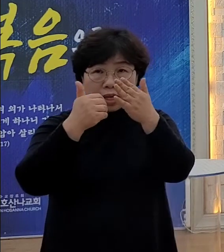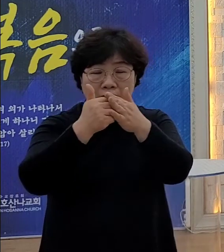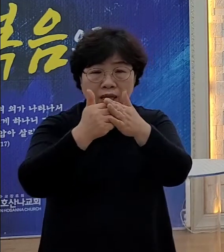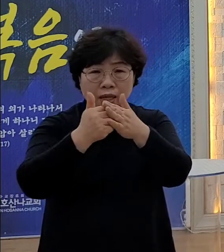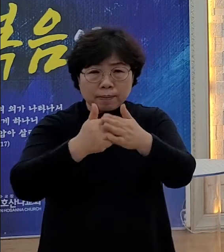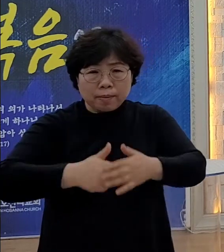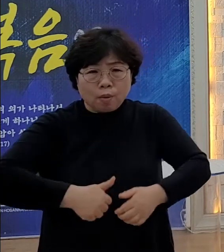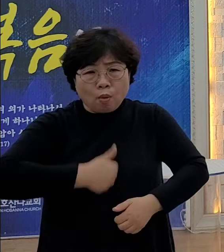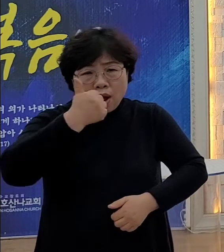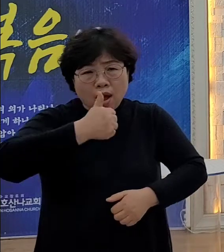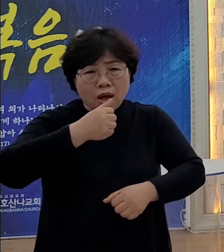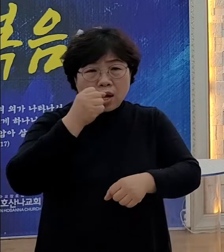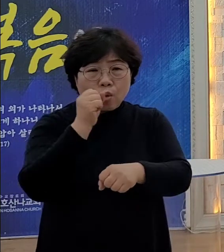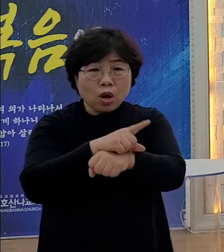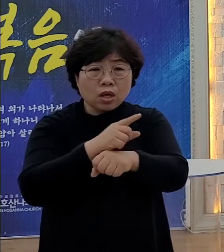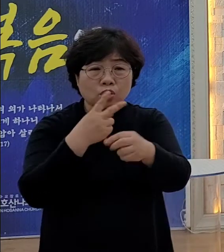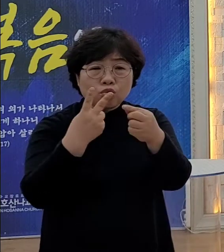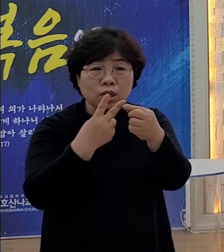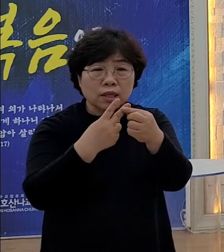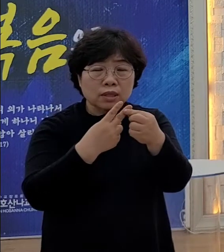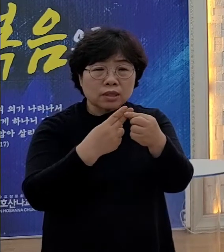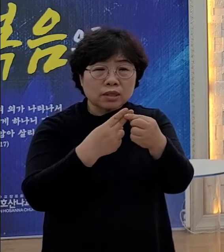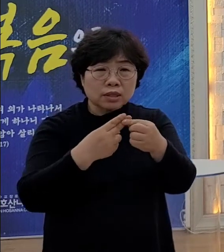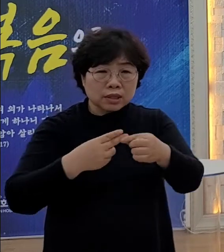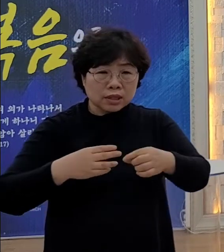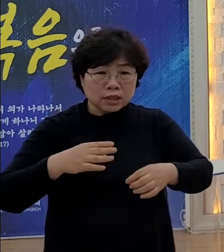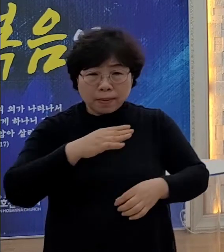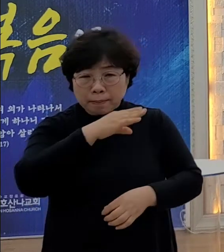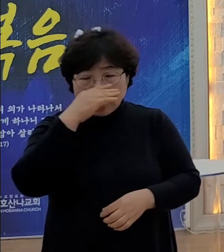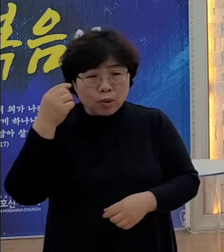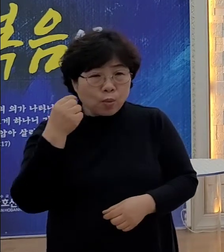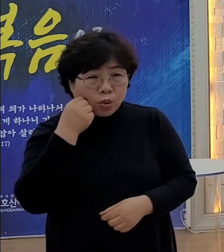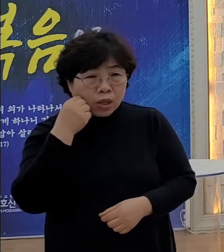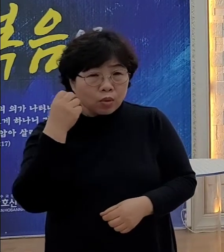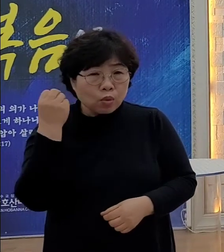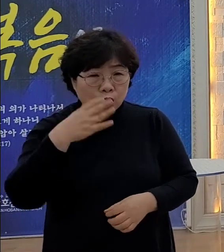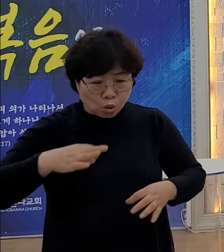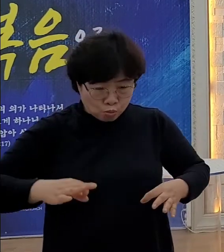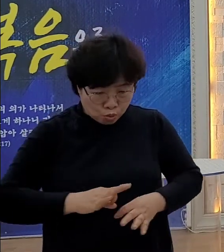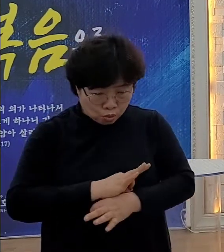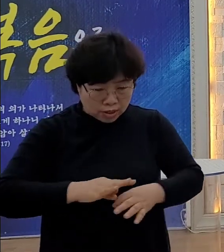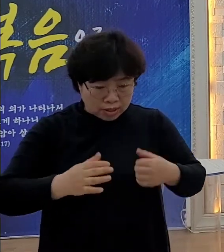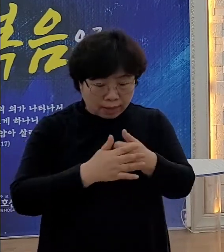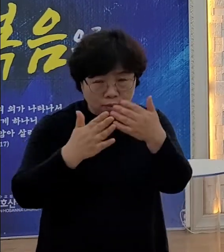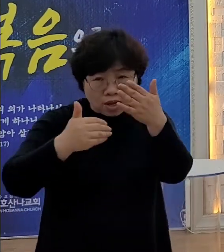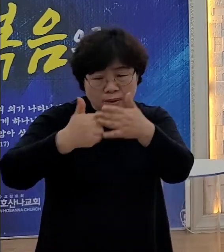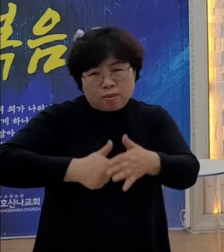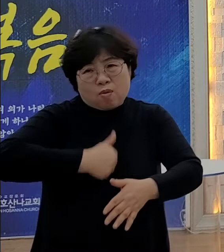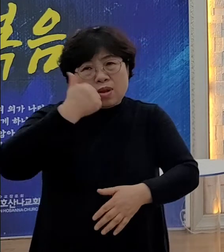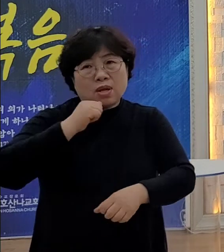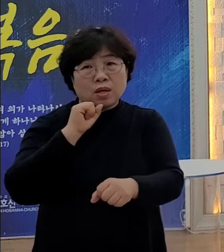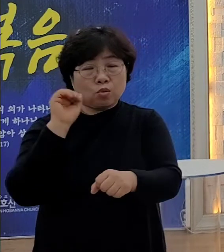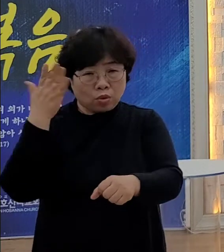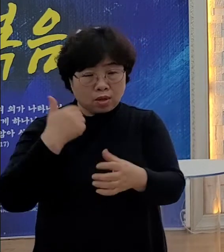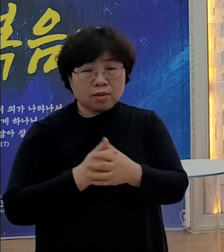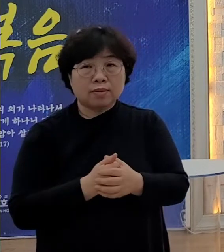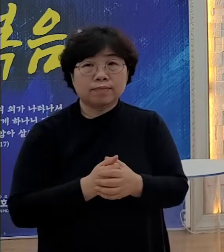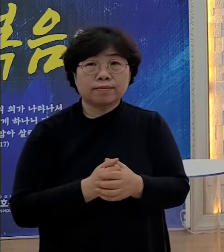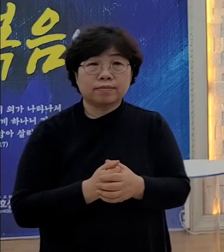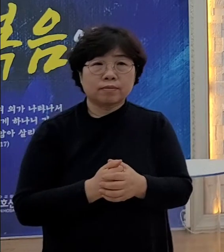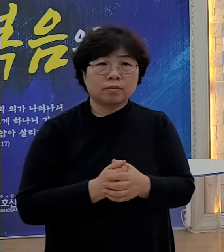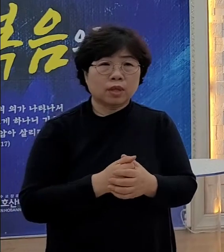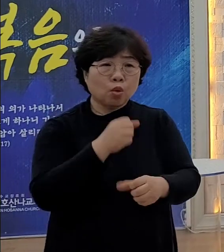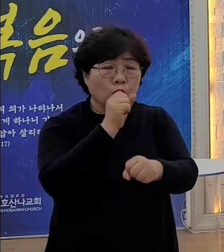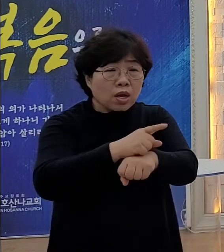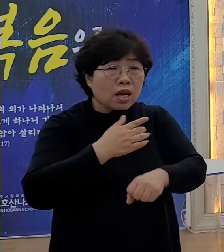원인이 뭐라고요? 불경건과 불이. 이것 때문에 하나님이 진노하신다. 여러분, 답이 나왔어요.